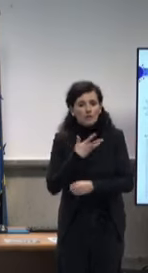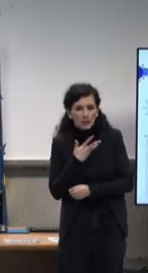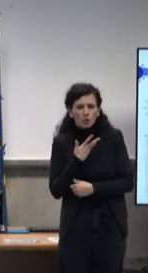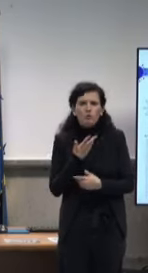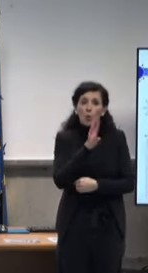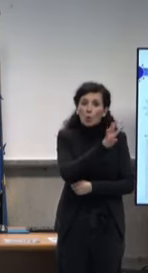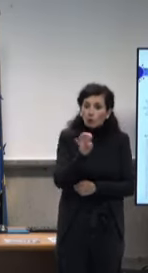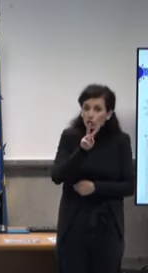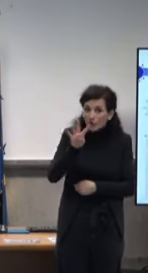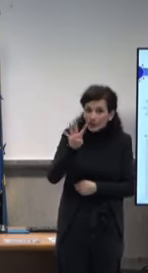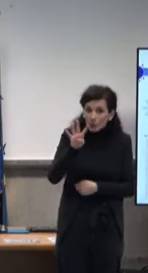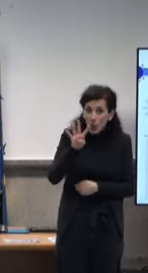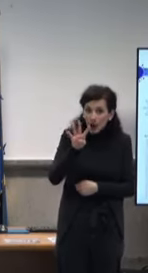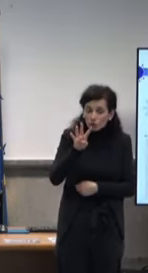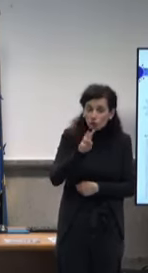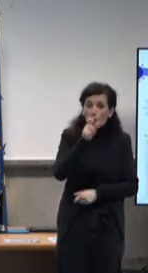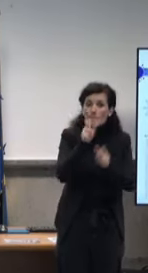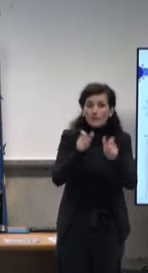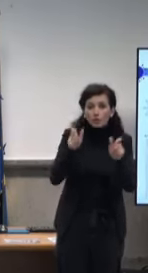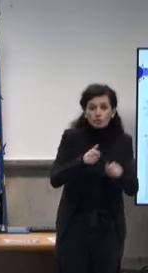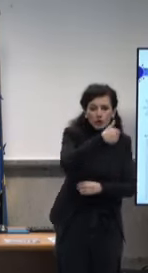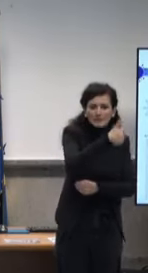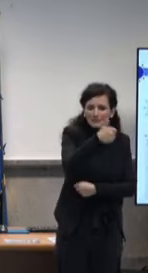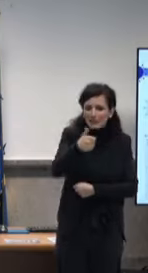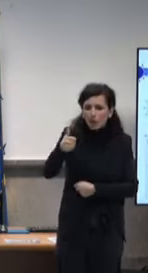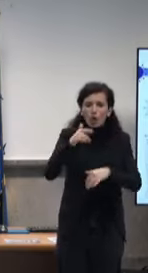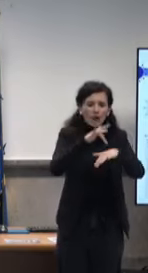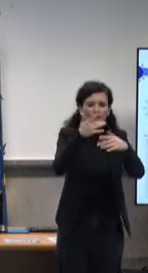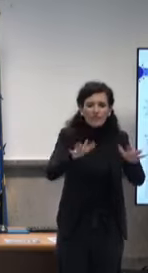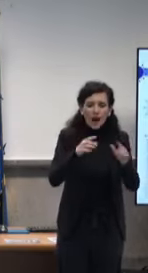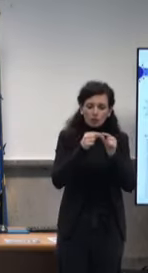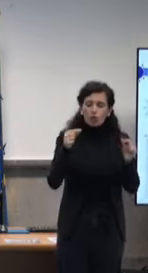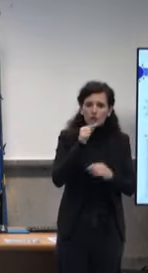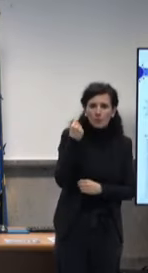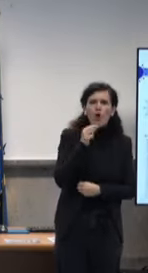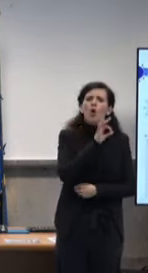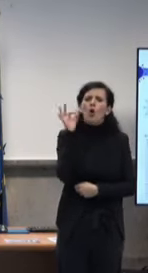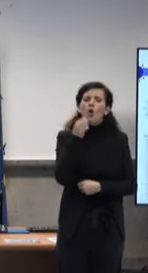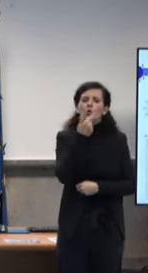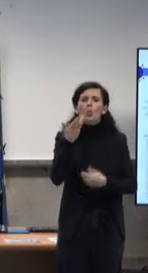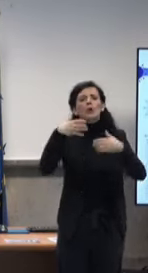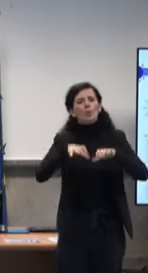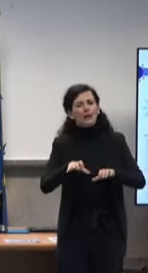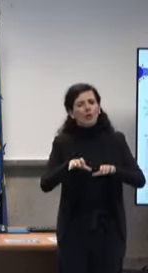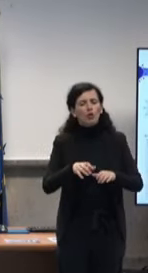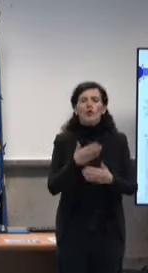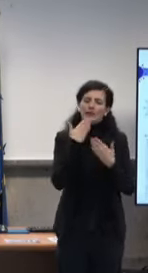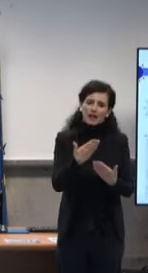vado a ricordo le persone singole a cui è stato effettuato il tampone o il numero più basso grazie